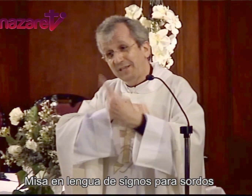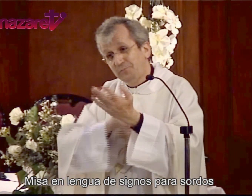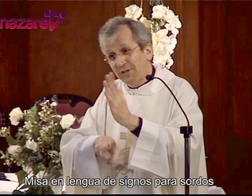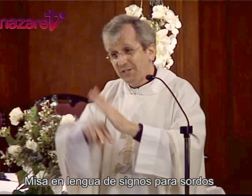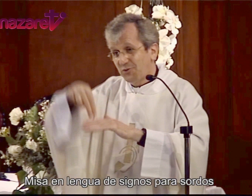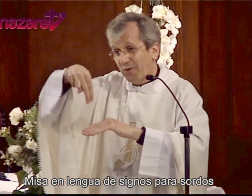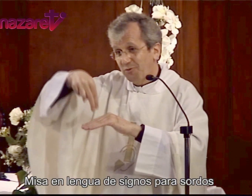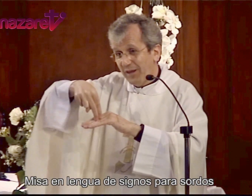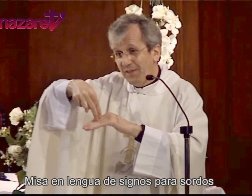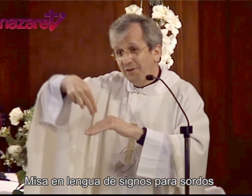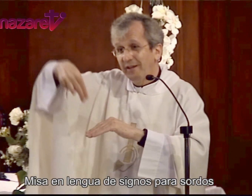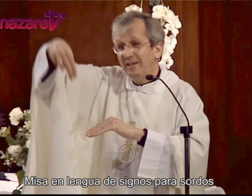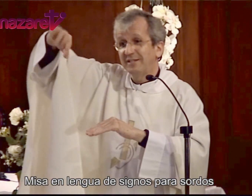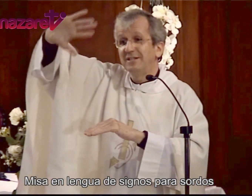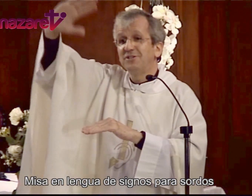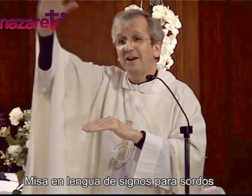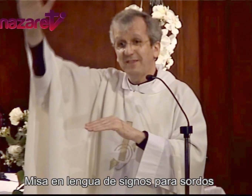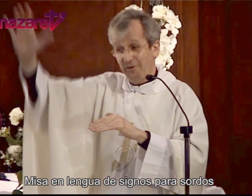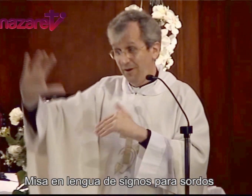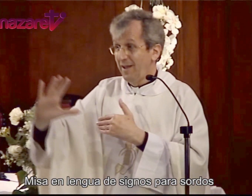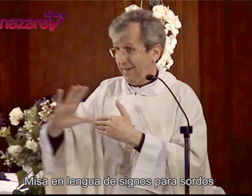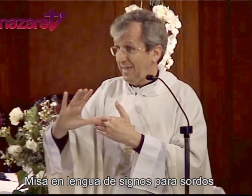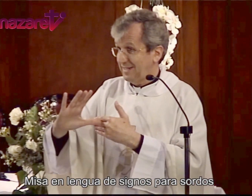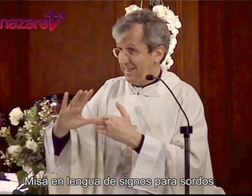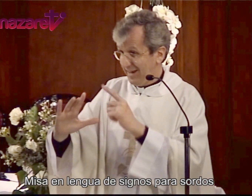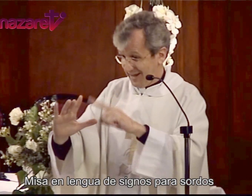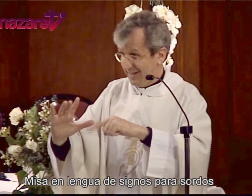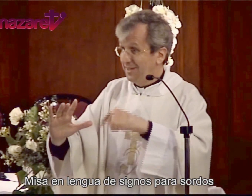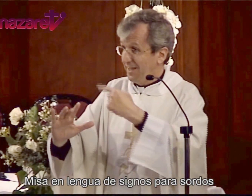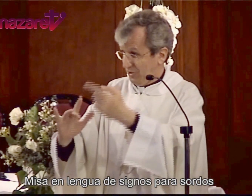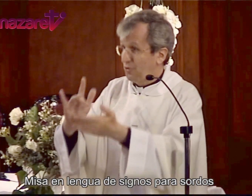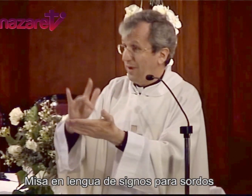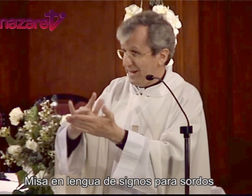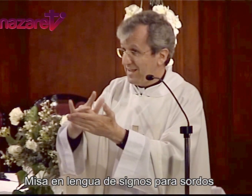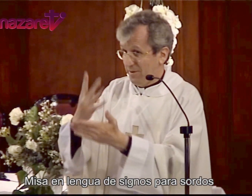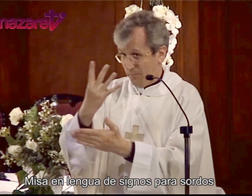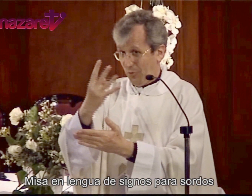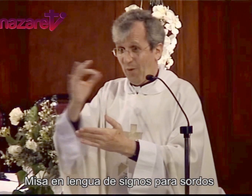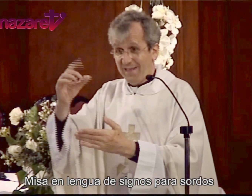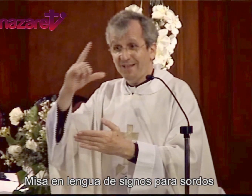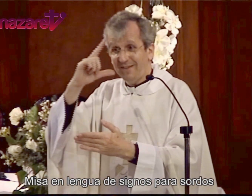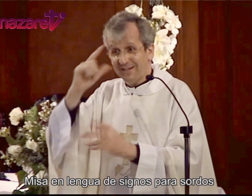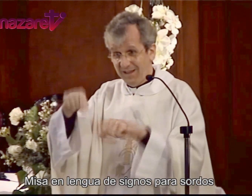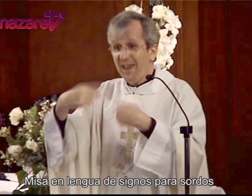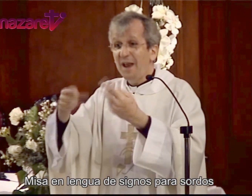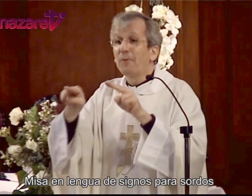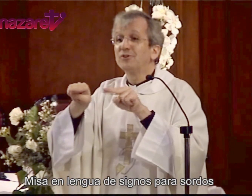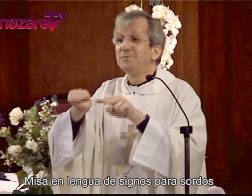después Su resurrección Y ascensión al cielo Que ya está cerca Tocaría por 40 días El próximo